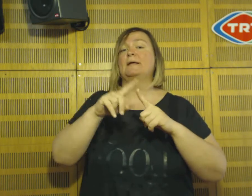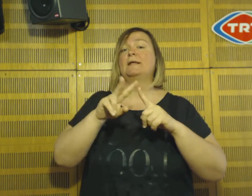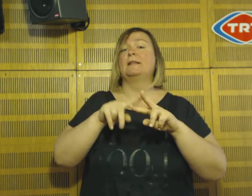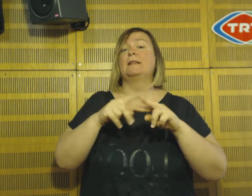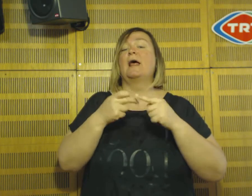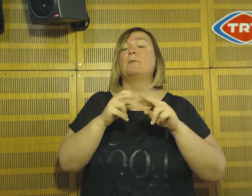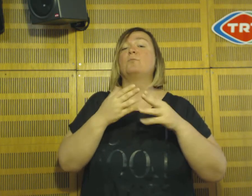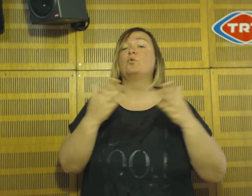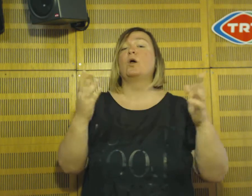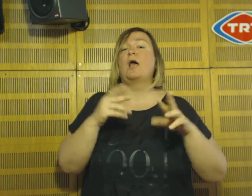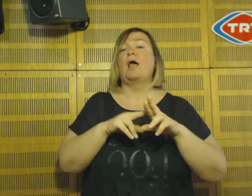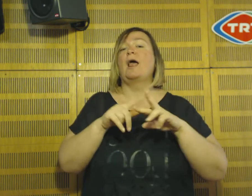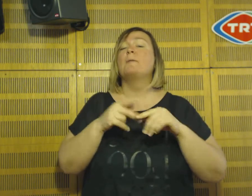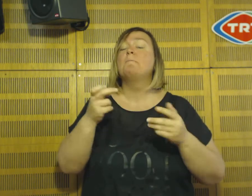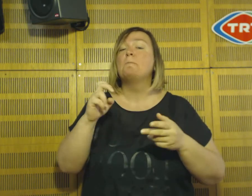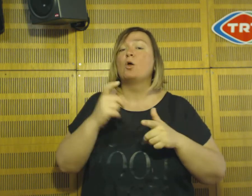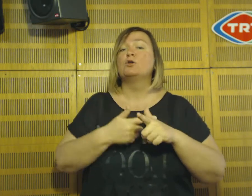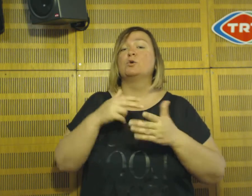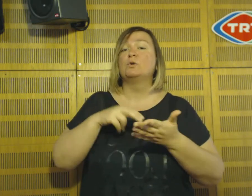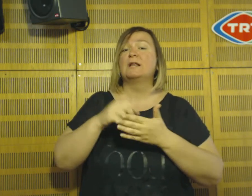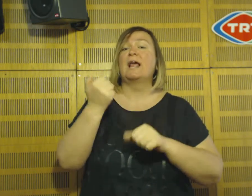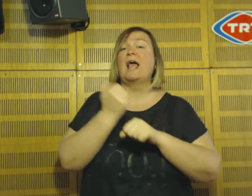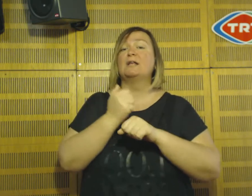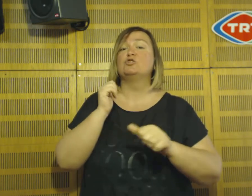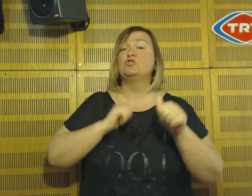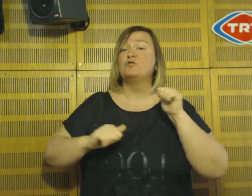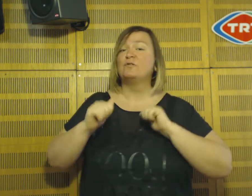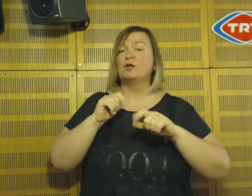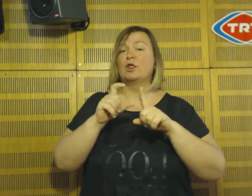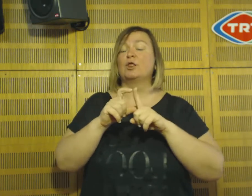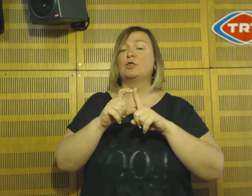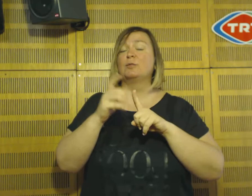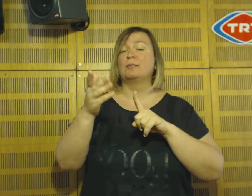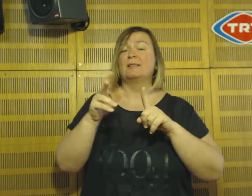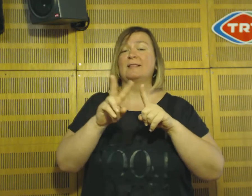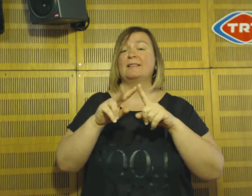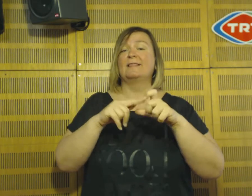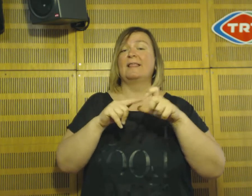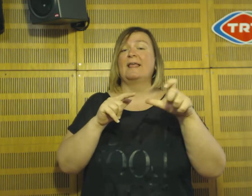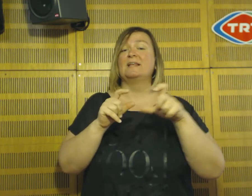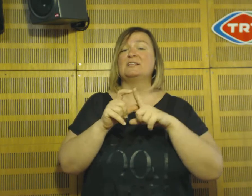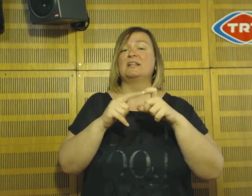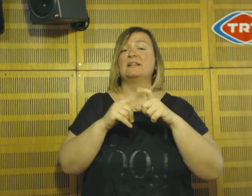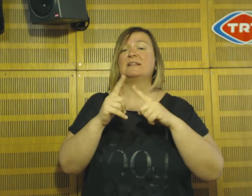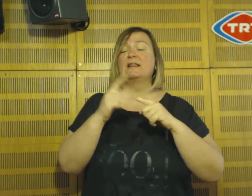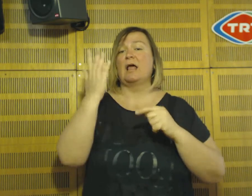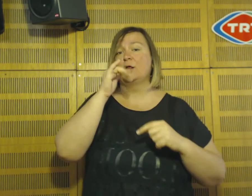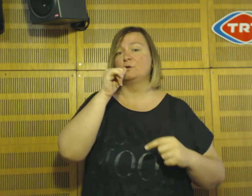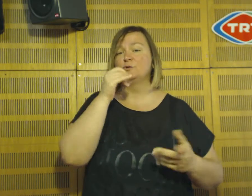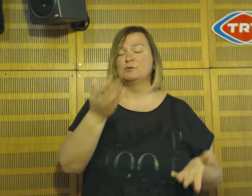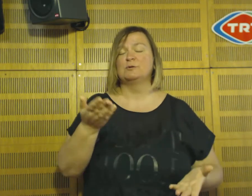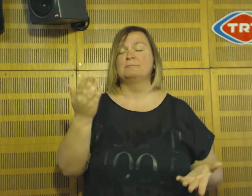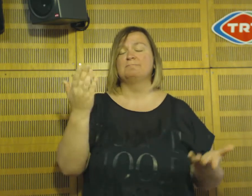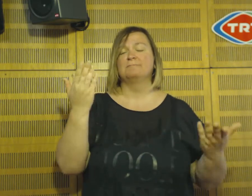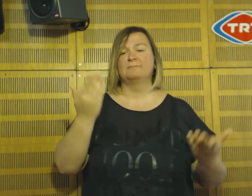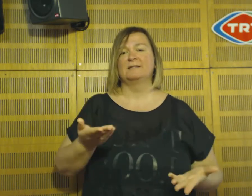Büyükayar ve proje yürütücüsü Gazi Üniversitesi'nden Doçent Doktor Necdet Karasu konuğumuz oldular. İşe Katıl Hayata